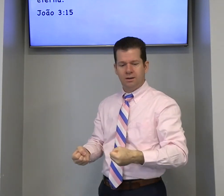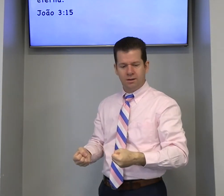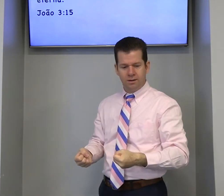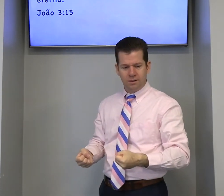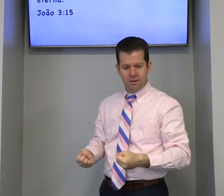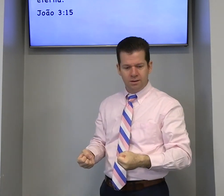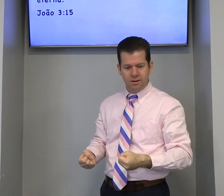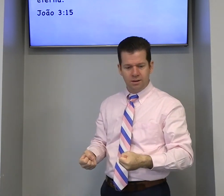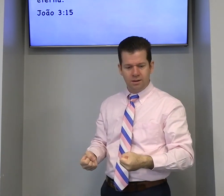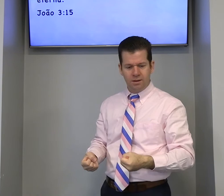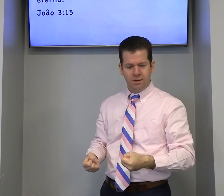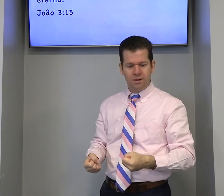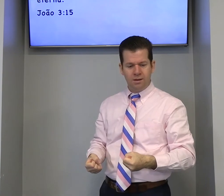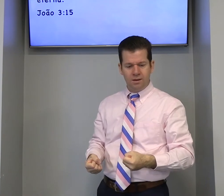simplesmente crer.